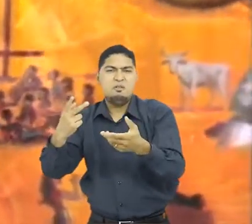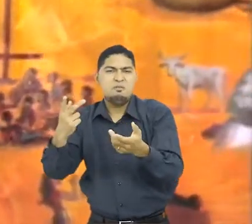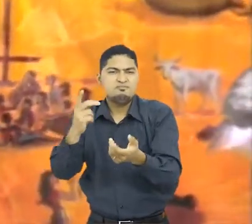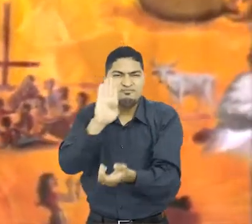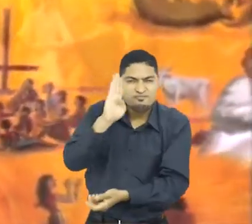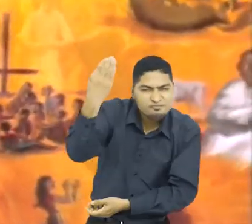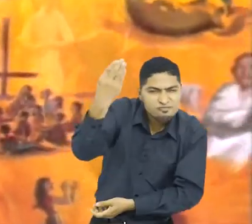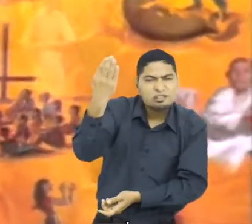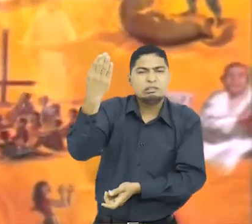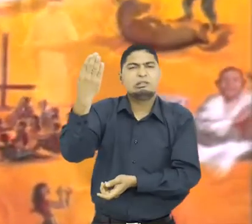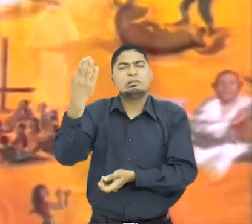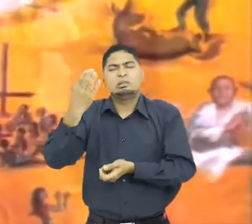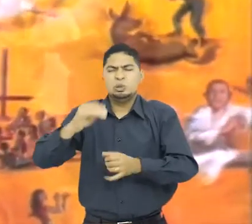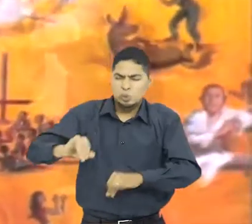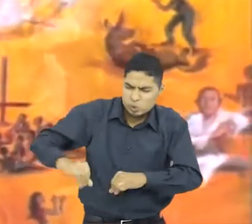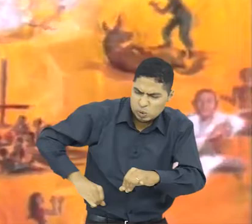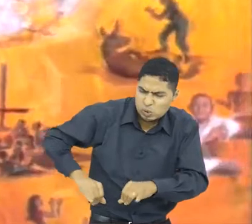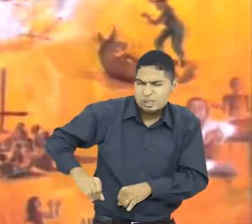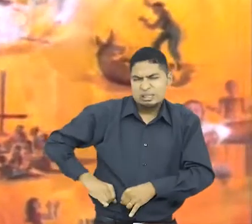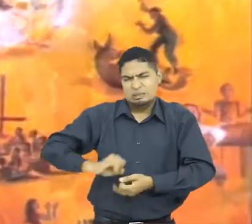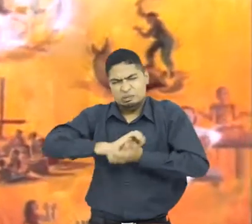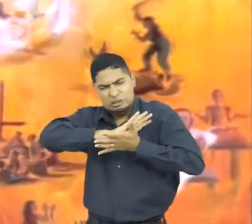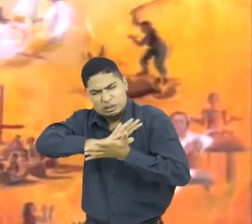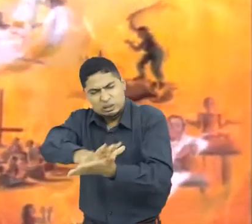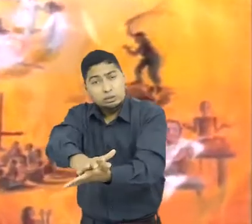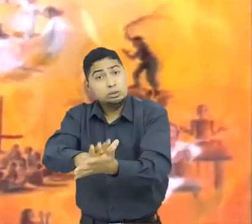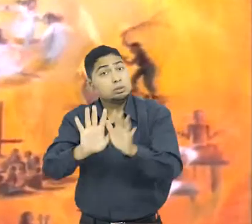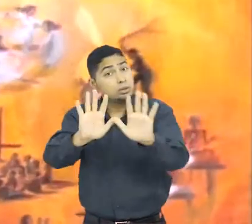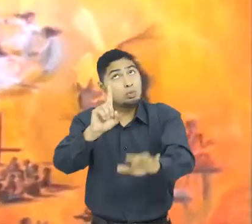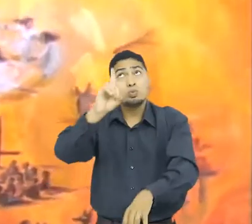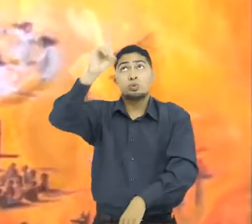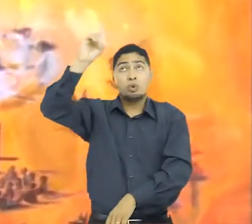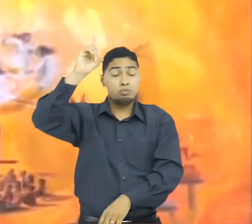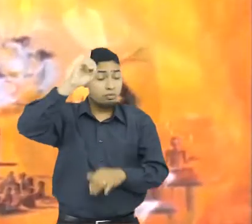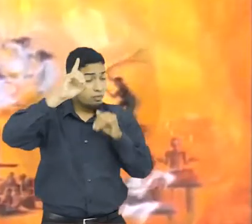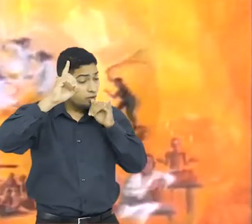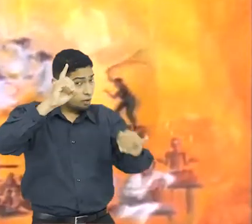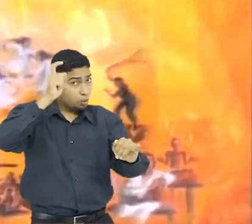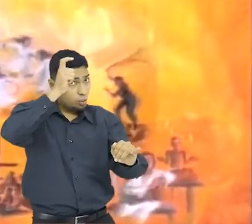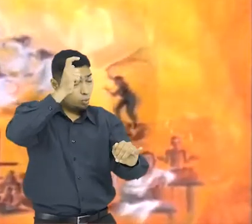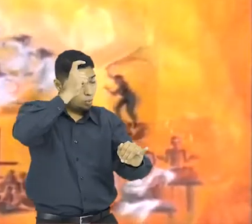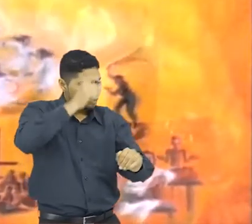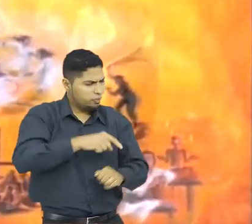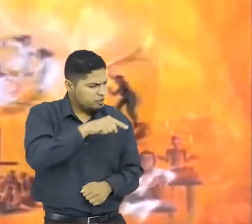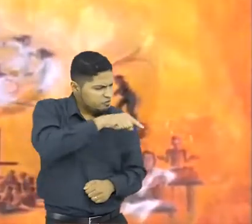causa dor, sofrimento e destruição. Então Deus disse a Lúcifer: você